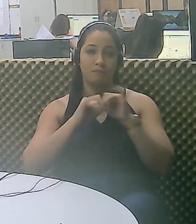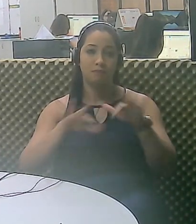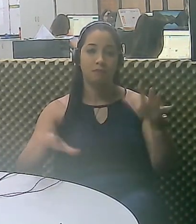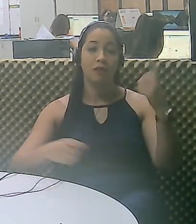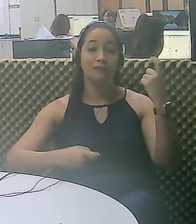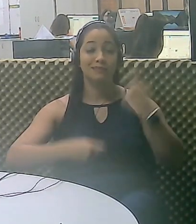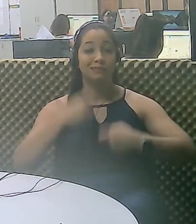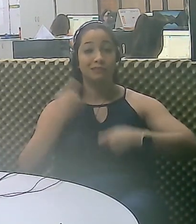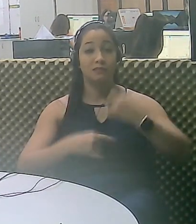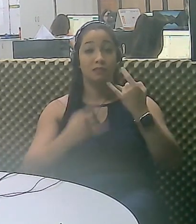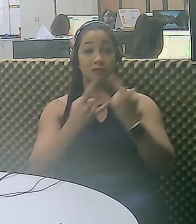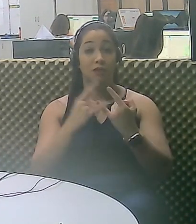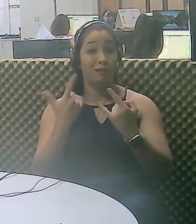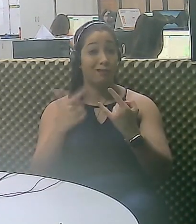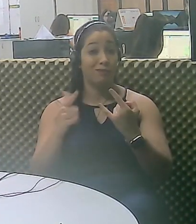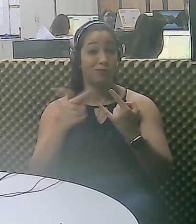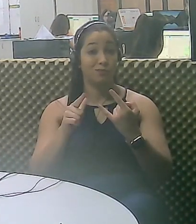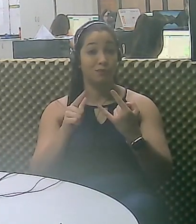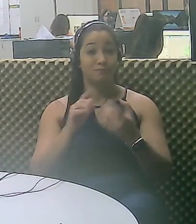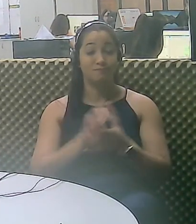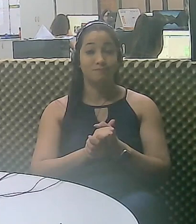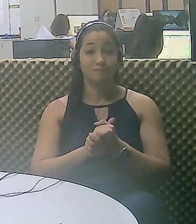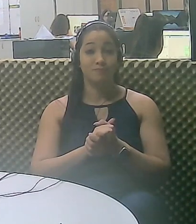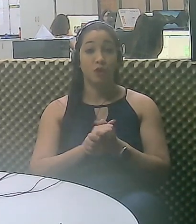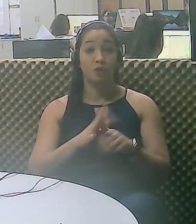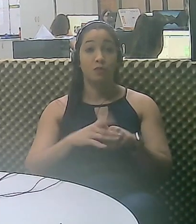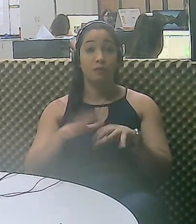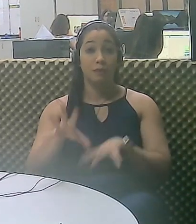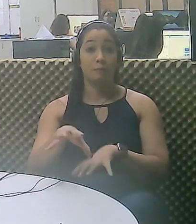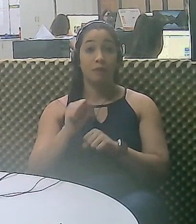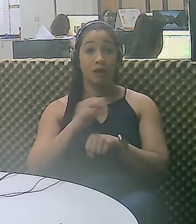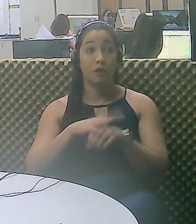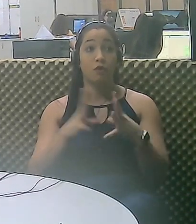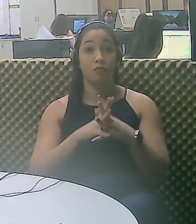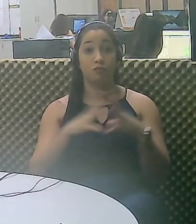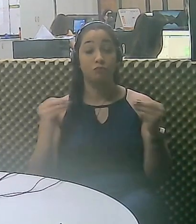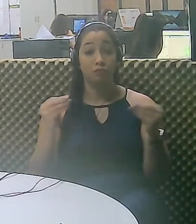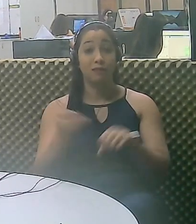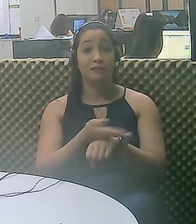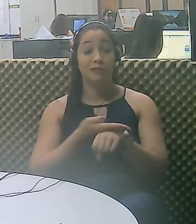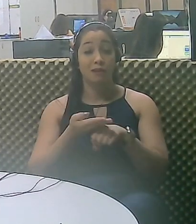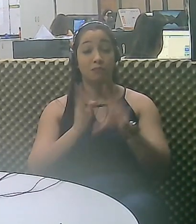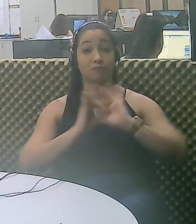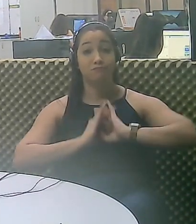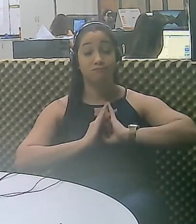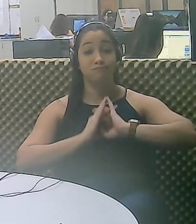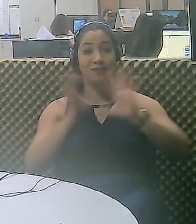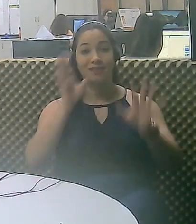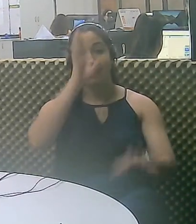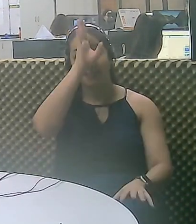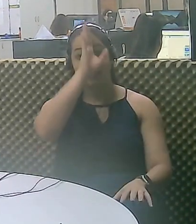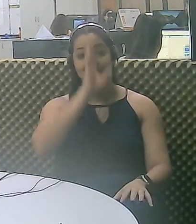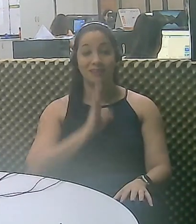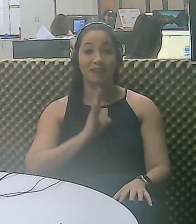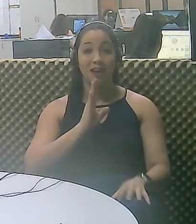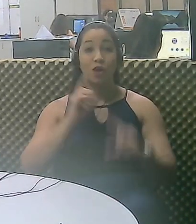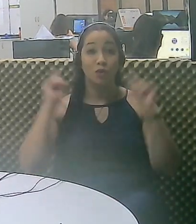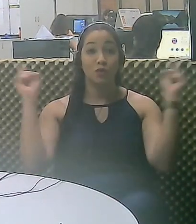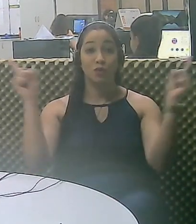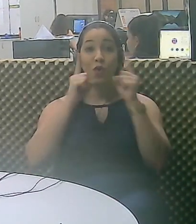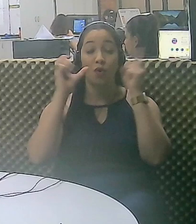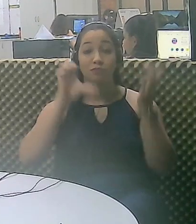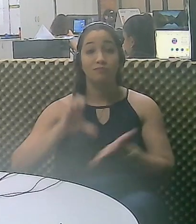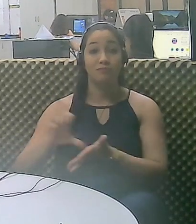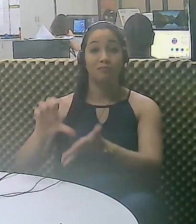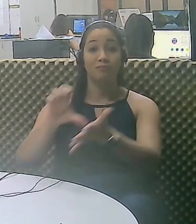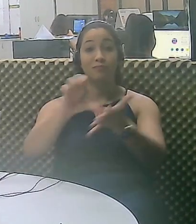da relação sexual desprotegida. A infecção tem cura e o tratamento é disponibilizado gratuitamente em todas as